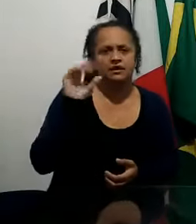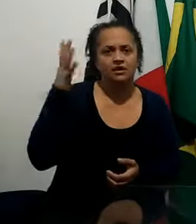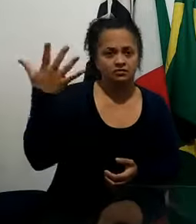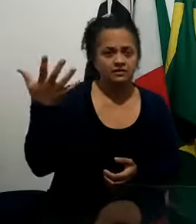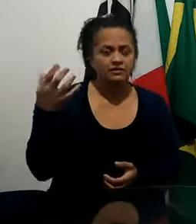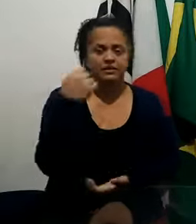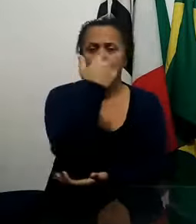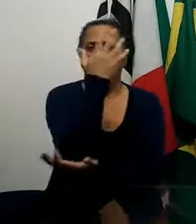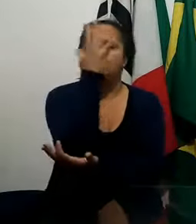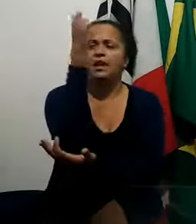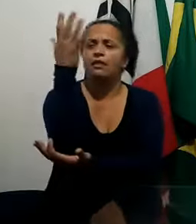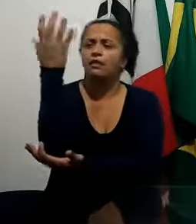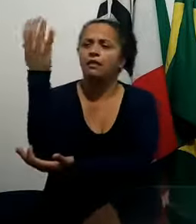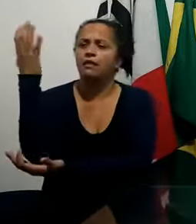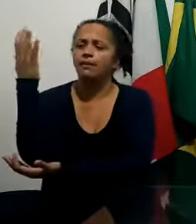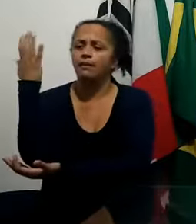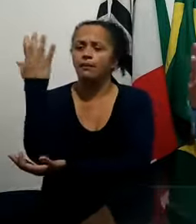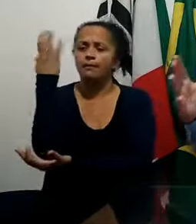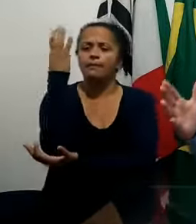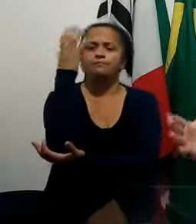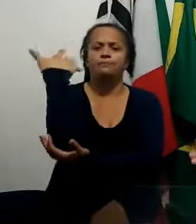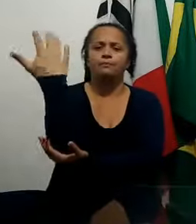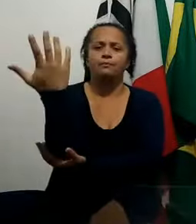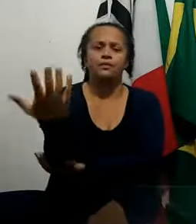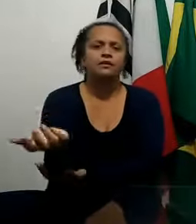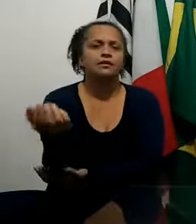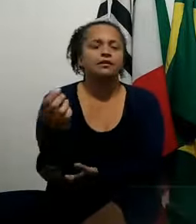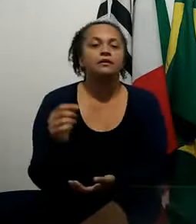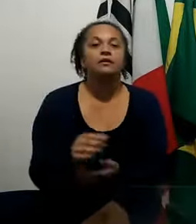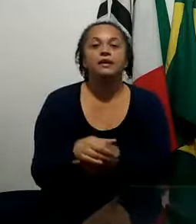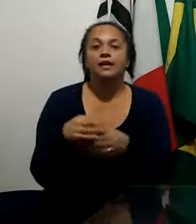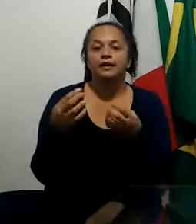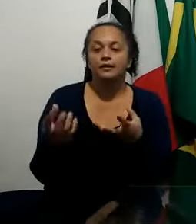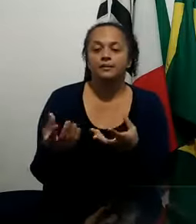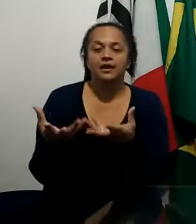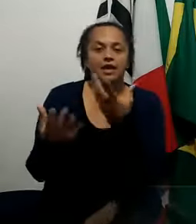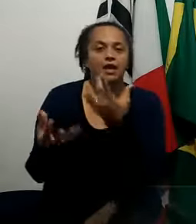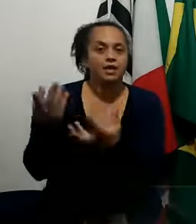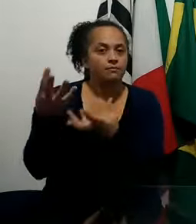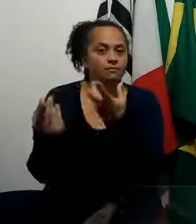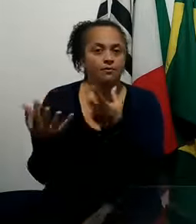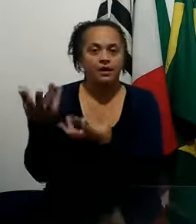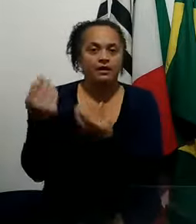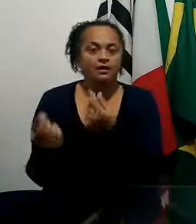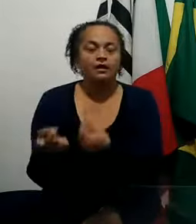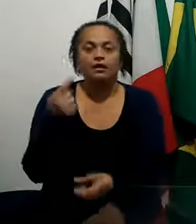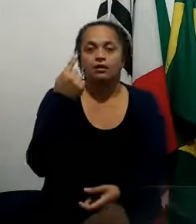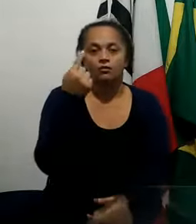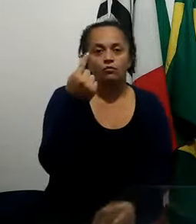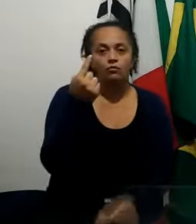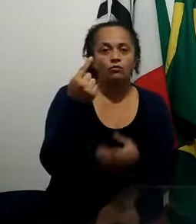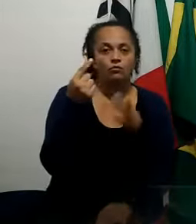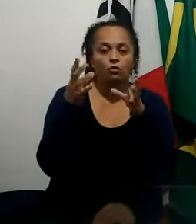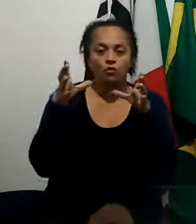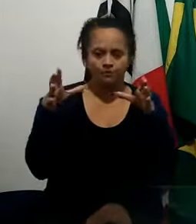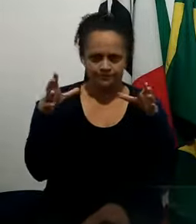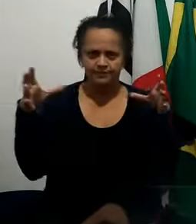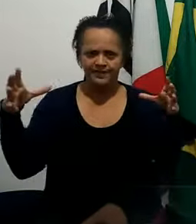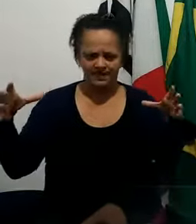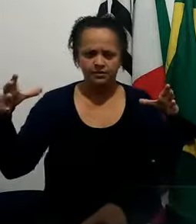1/3 das árvores e de toda a erva verde. Veja bem, 1/3. Você